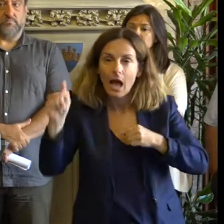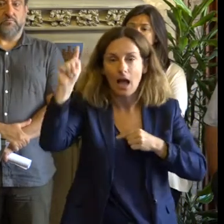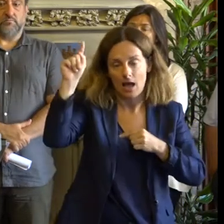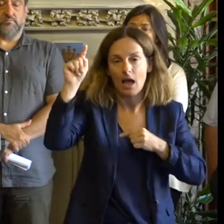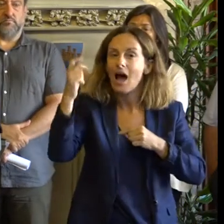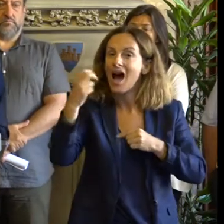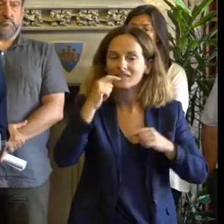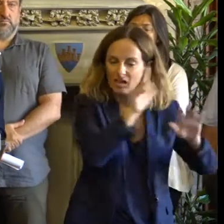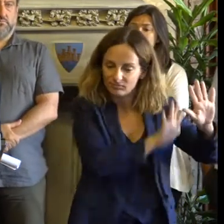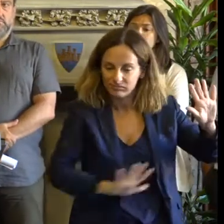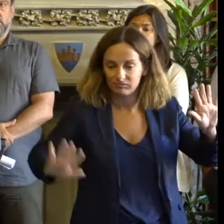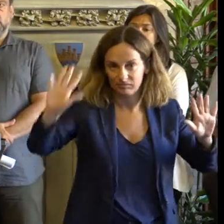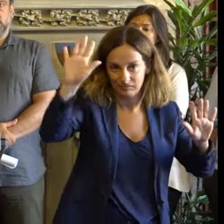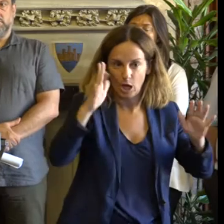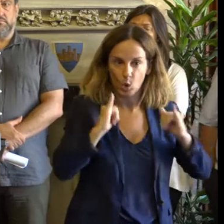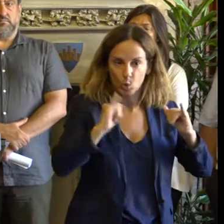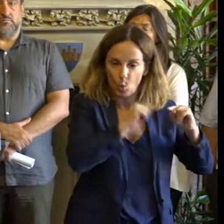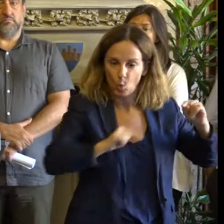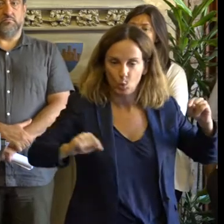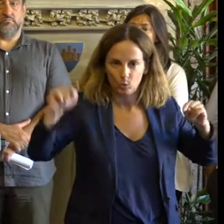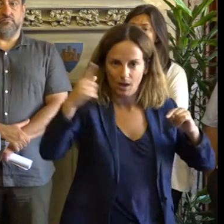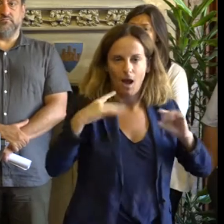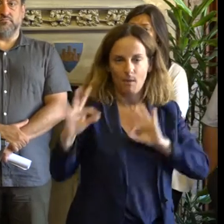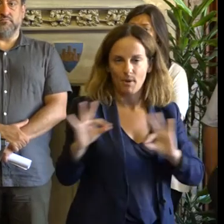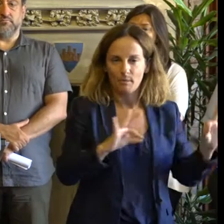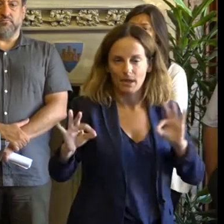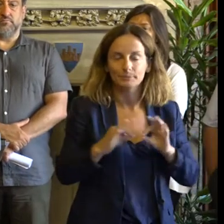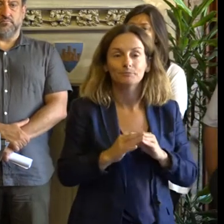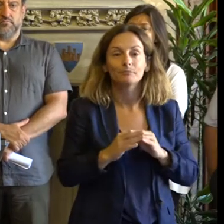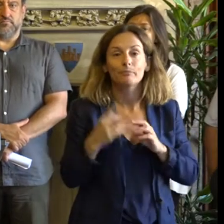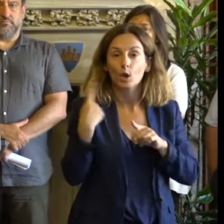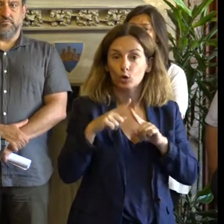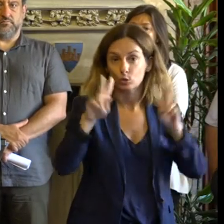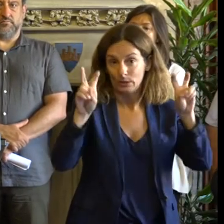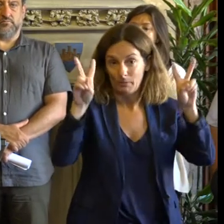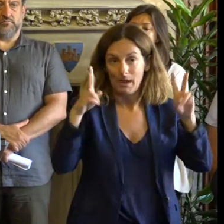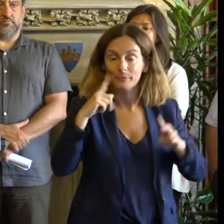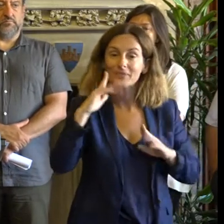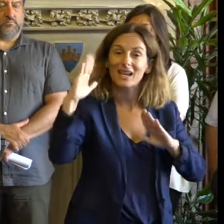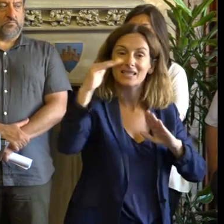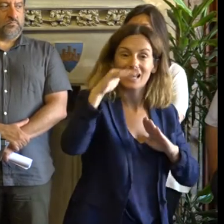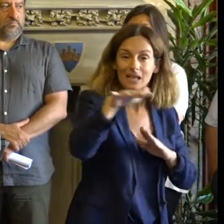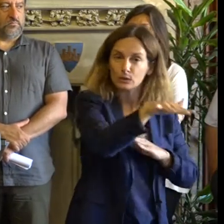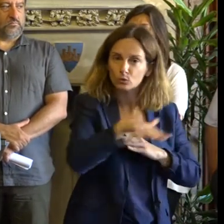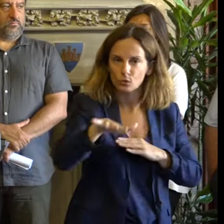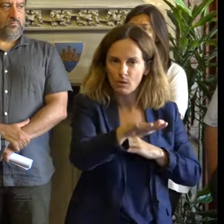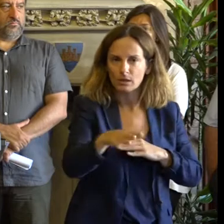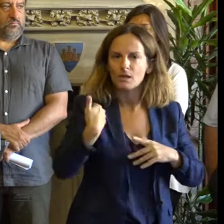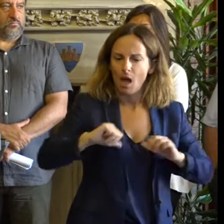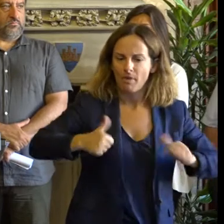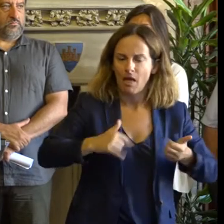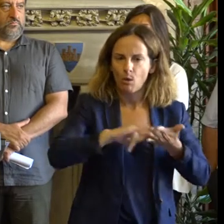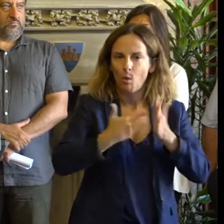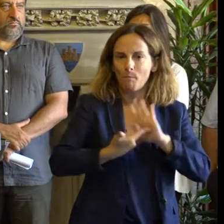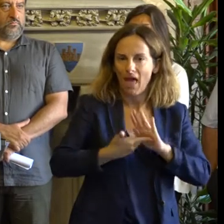és la serra de Tramuntana, és important dir que hi ha tot en marxa el pla de dinamització de la